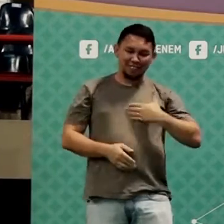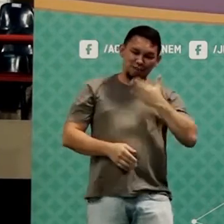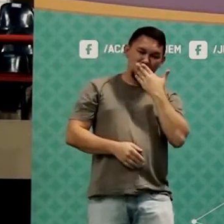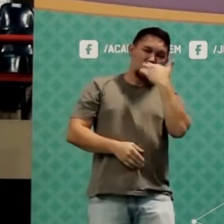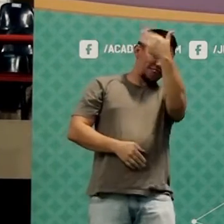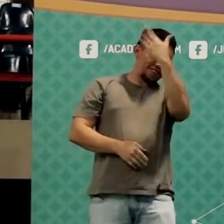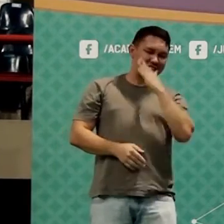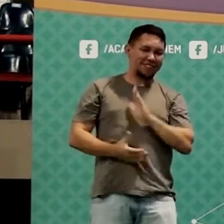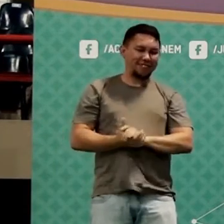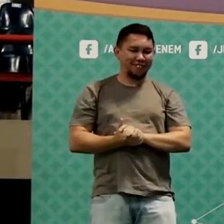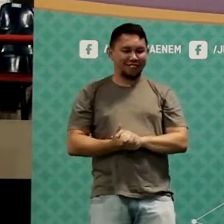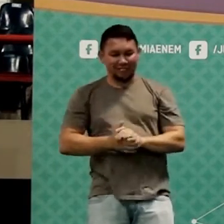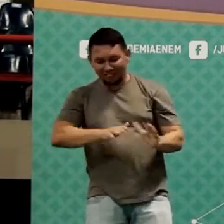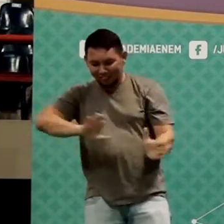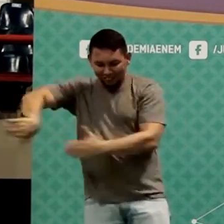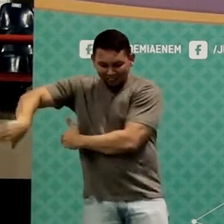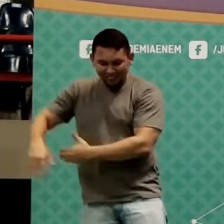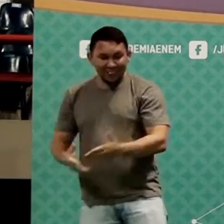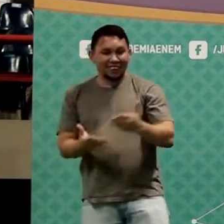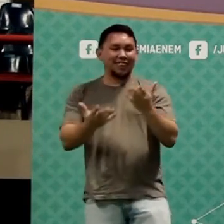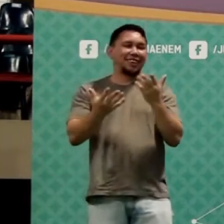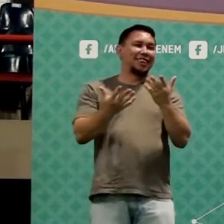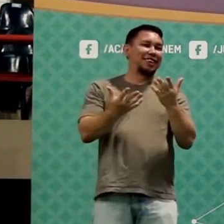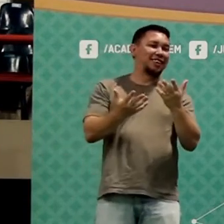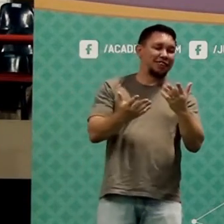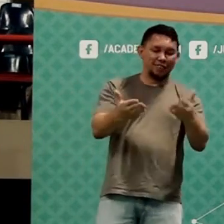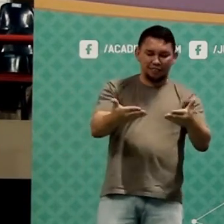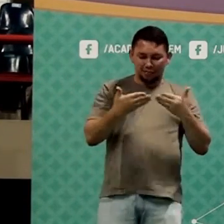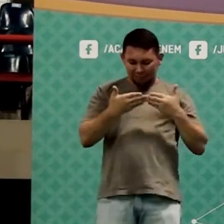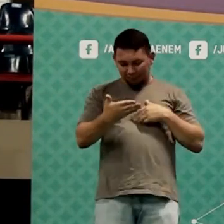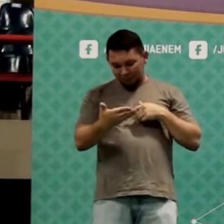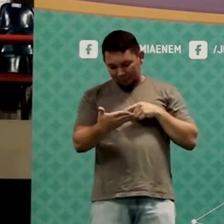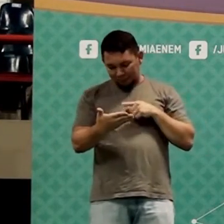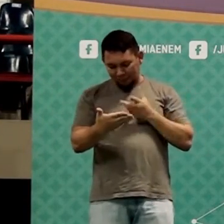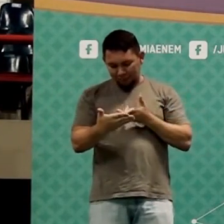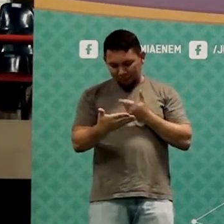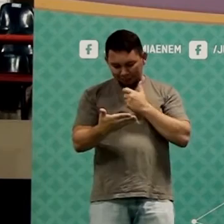Beijo, beijo real para as inimigas. Tá?